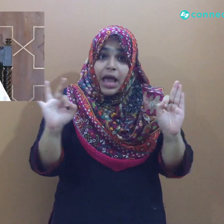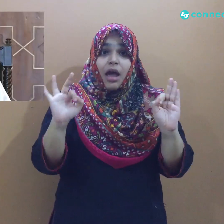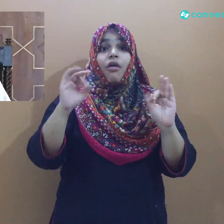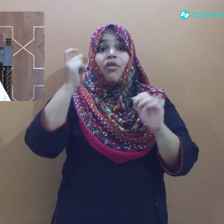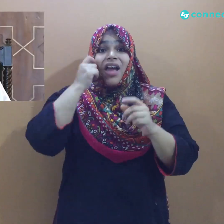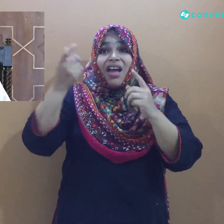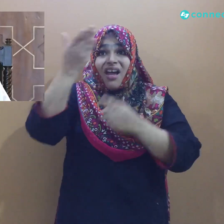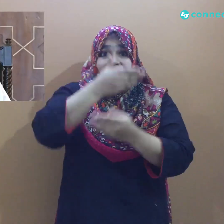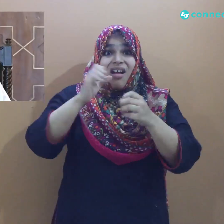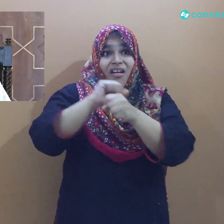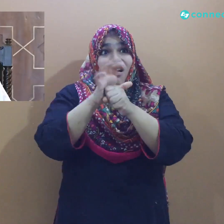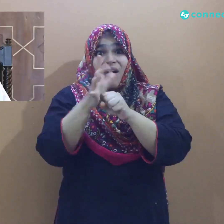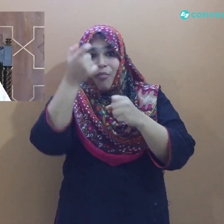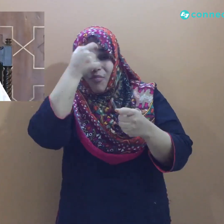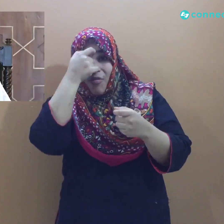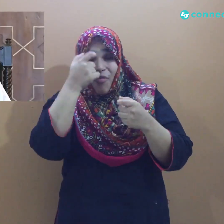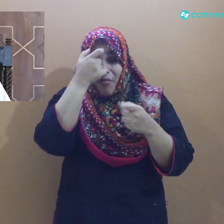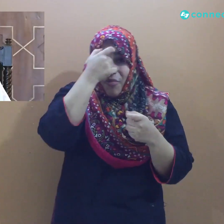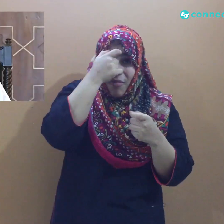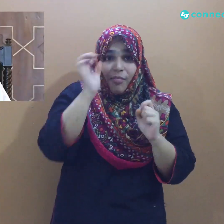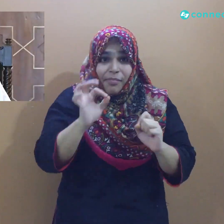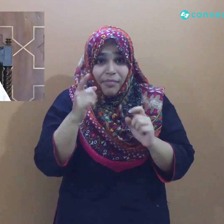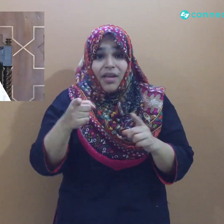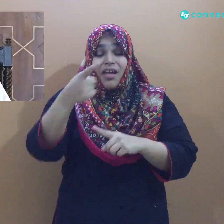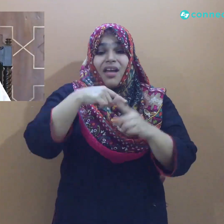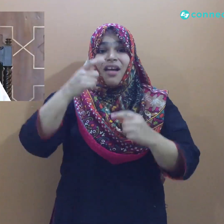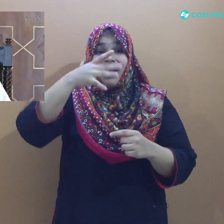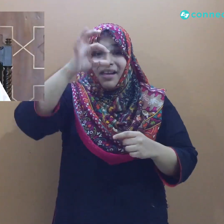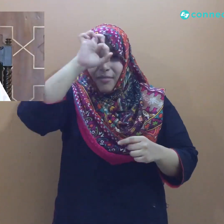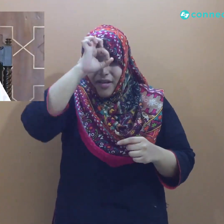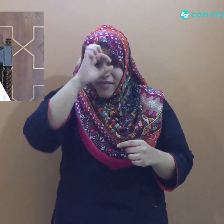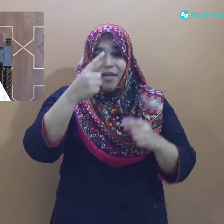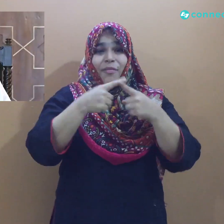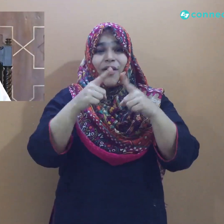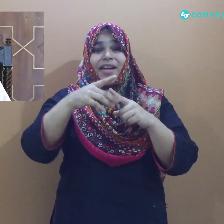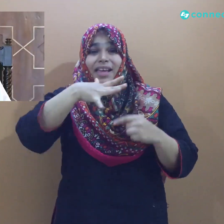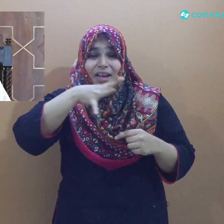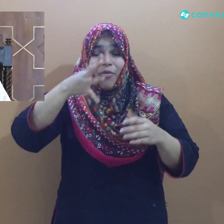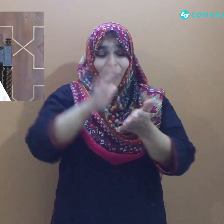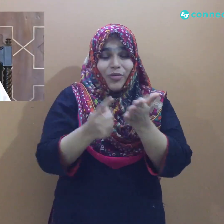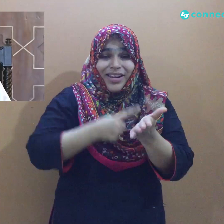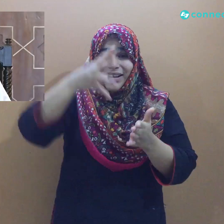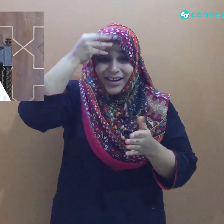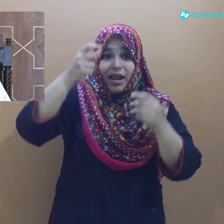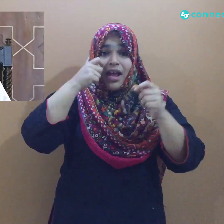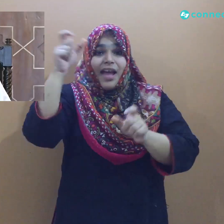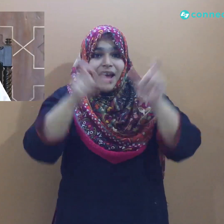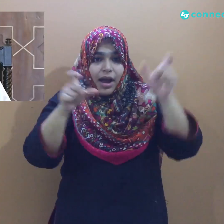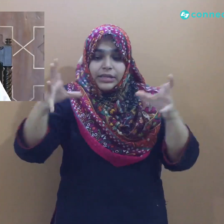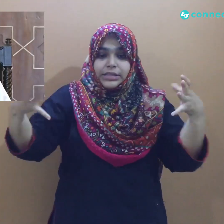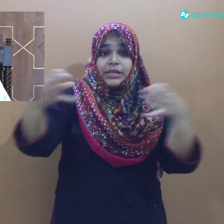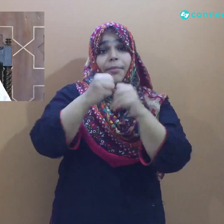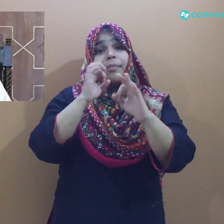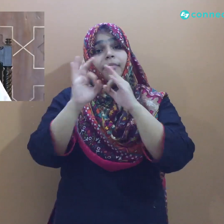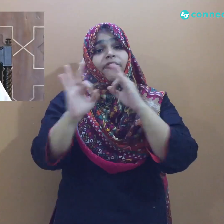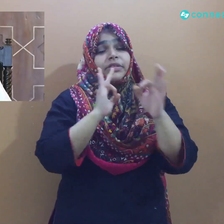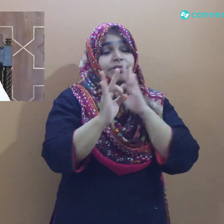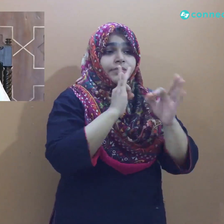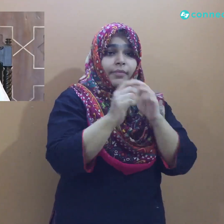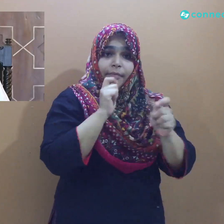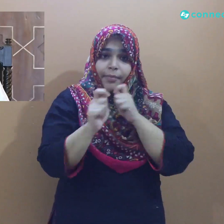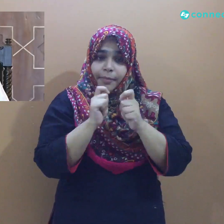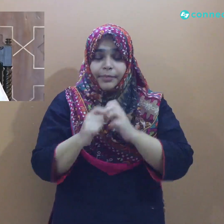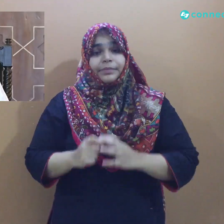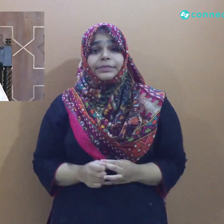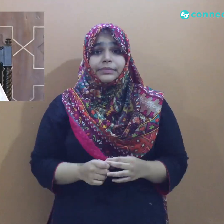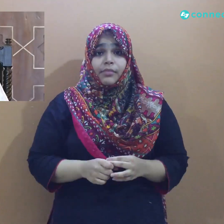کے حالات کے اعتبار سے، اور سارے ائمہ اور مشائخ کے بھی سارے مشورے آ جائیں۔ تو